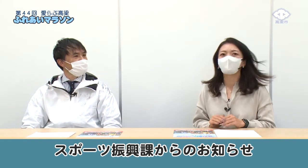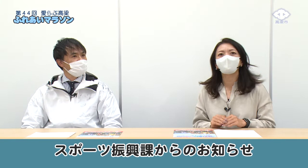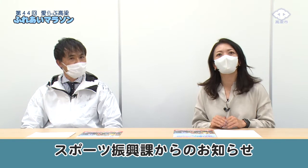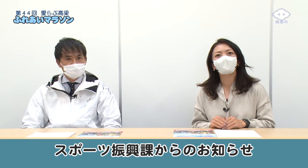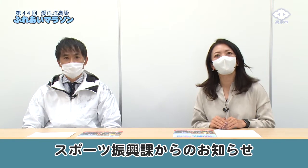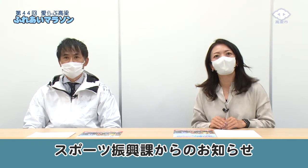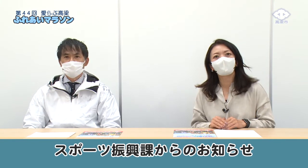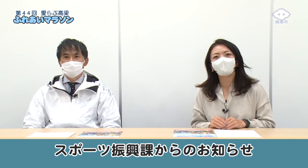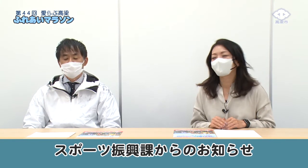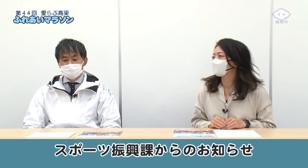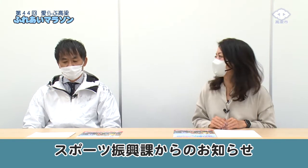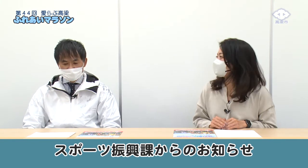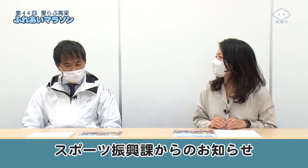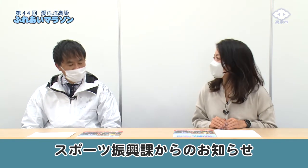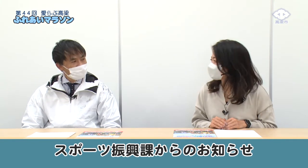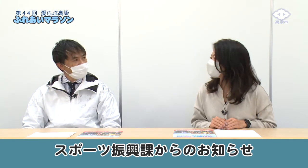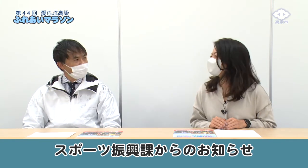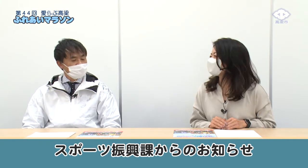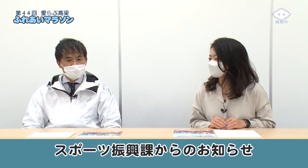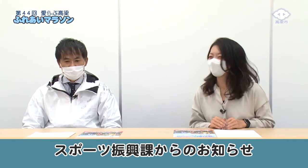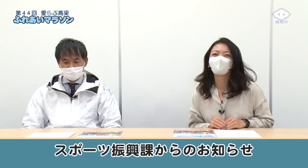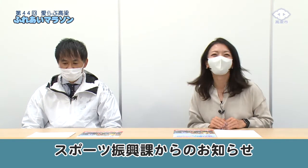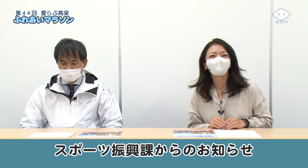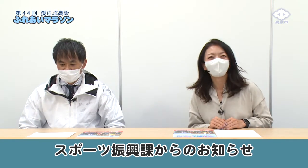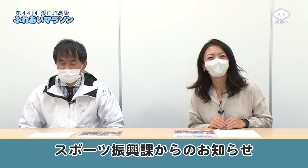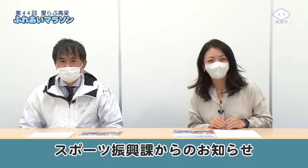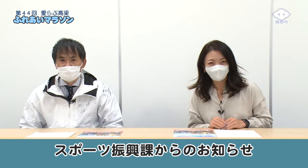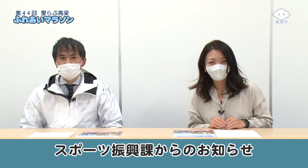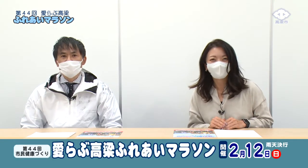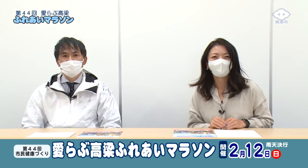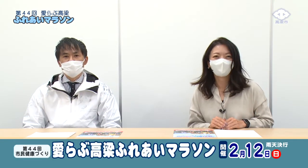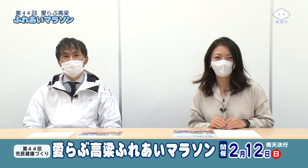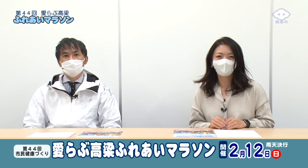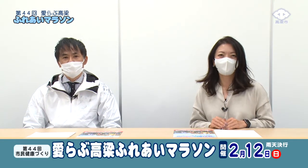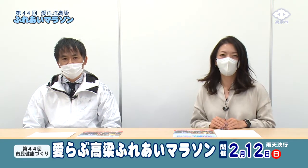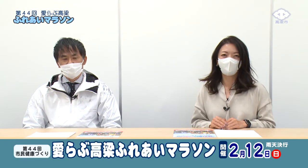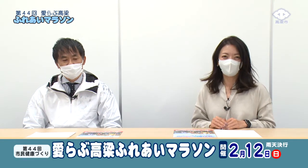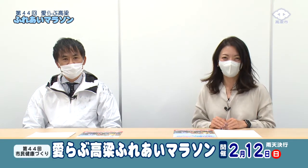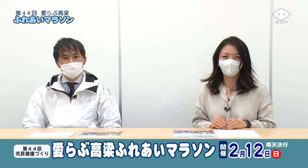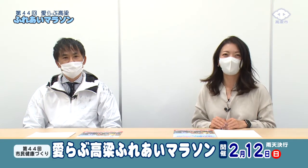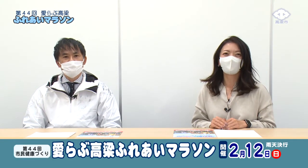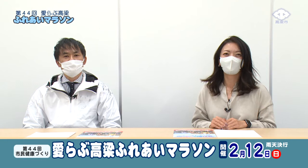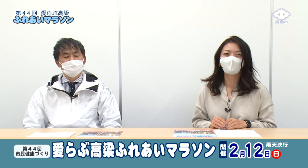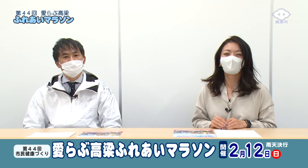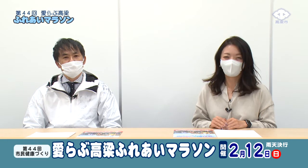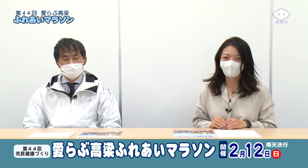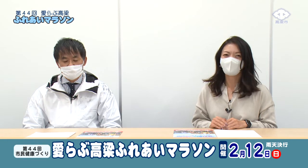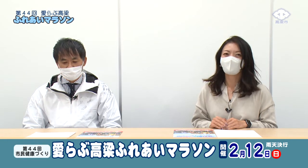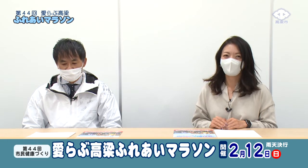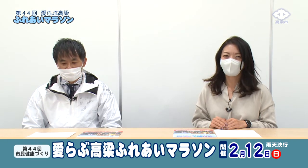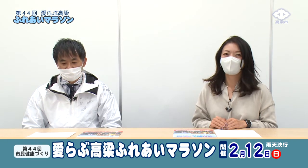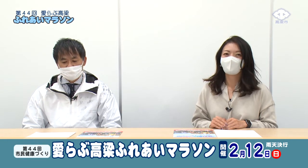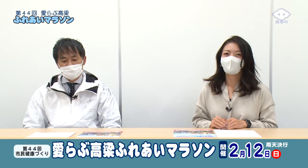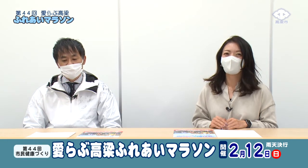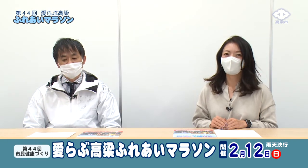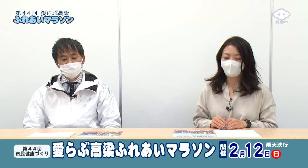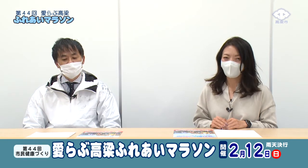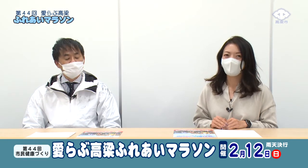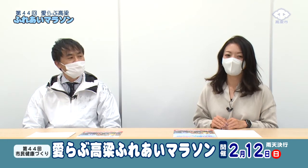今回は何のお知らせでしょうか。 はい、今回はですね令和5年2月12日日曜日に行われます、はい、毎